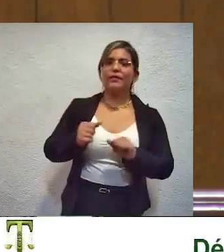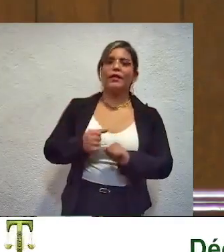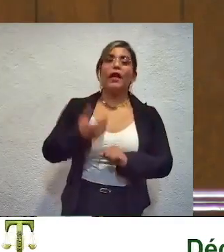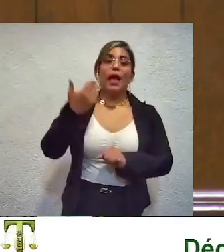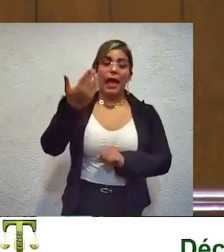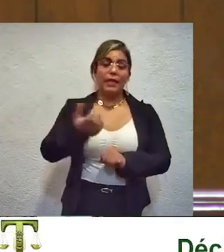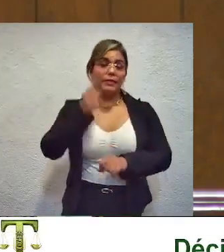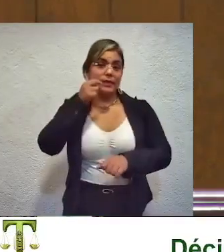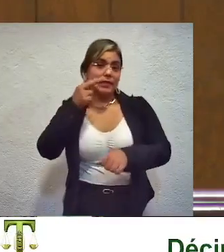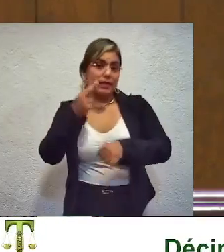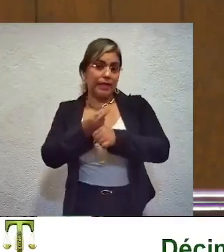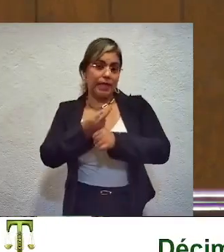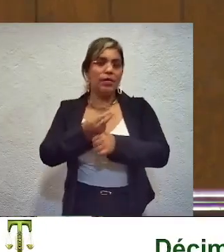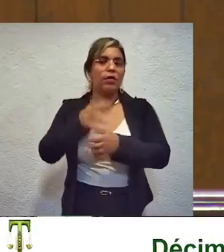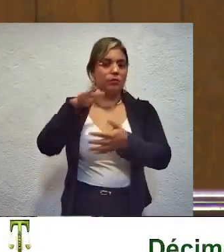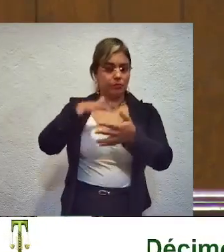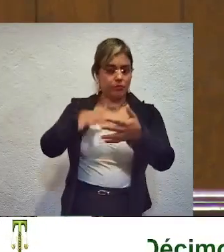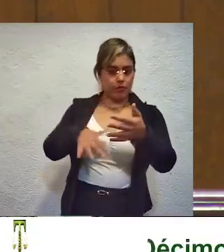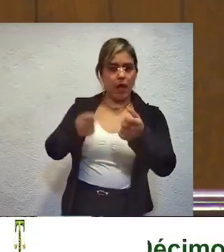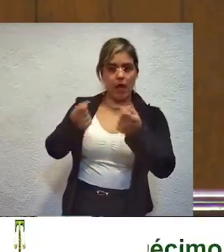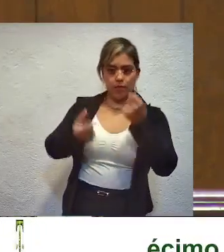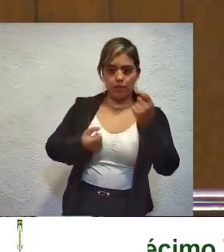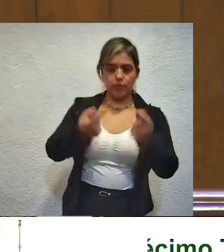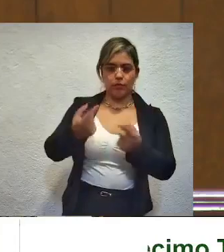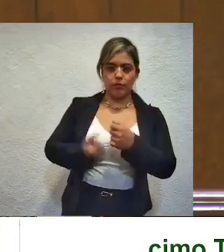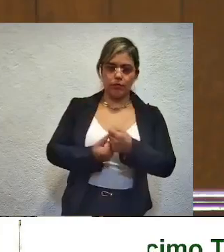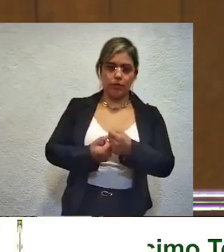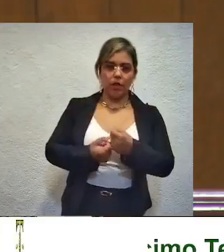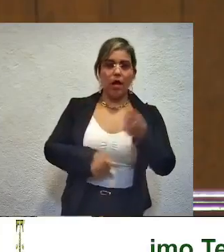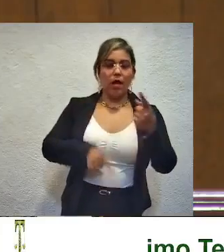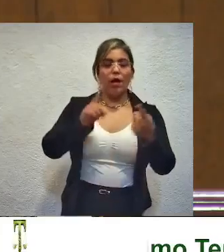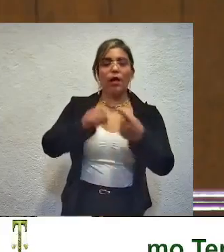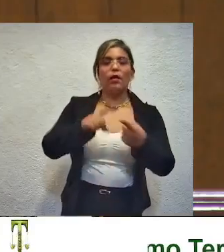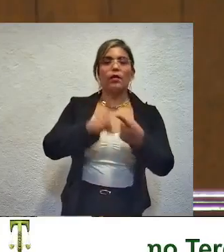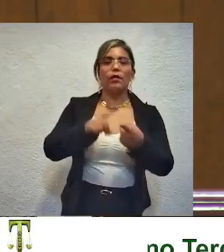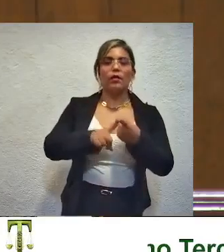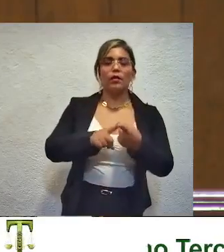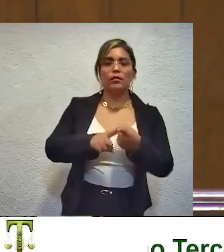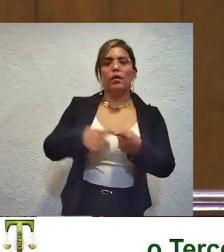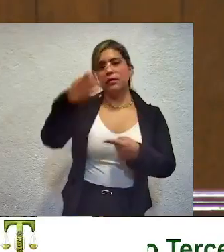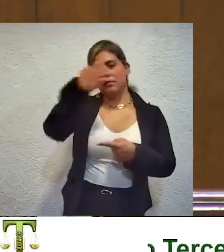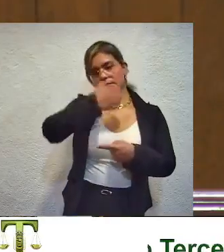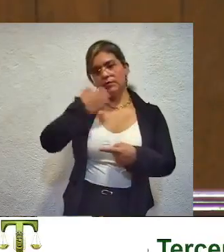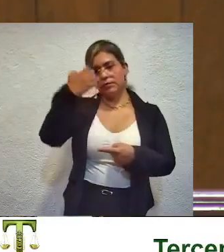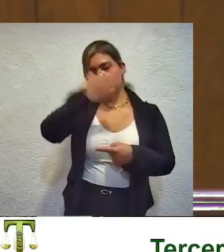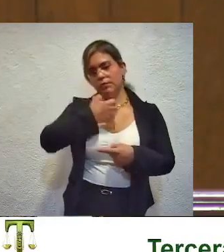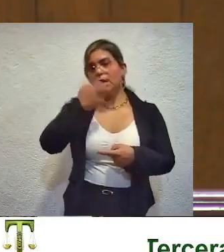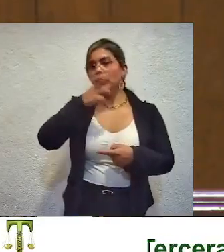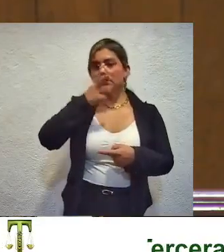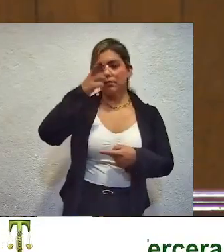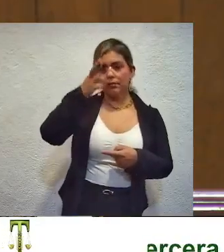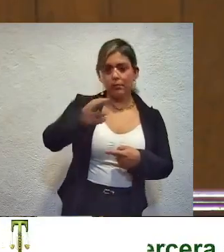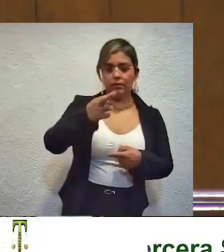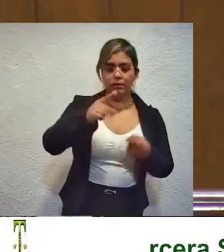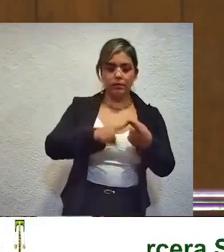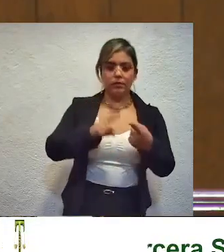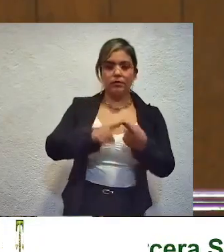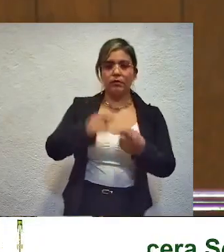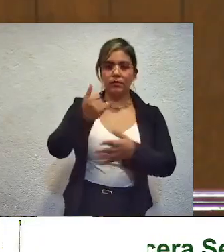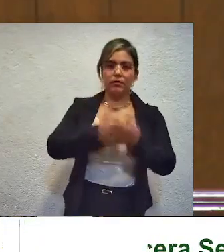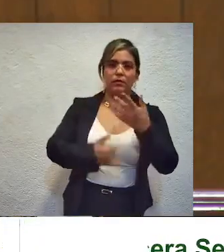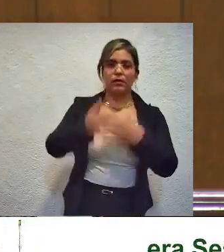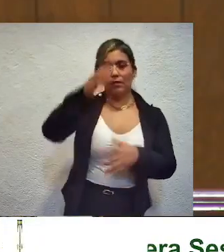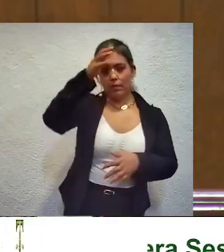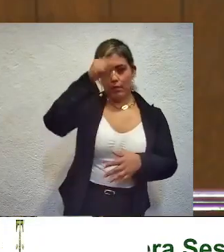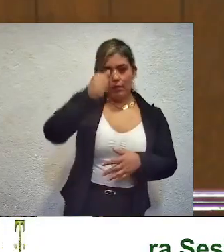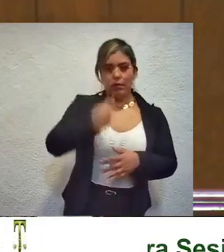conducto del secretario general de acuerdos. El primer asunto listado para analizar y resolver en la presente sesión se trata de un proyecto de